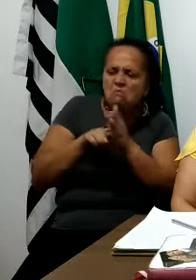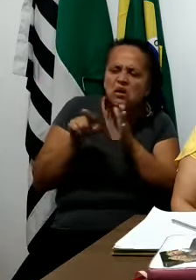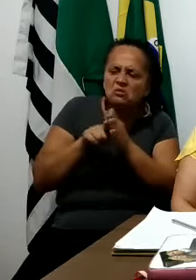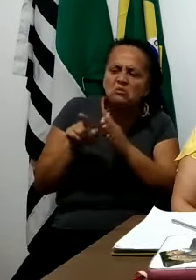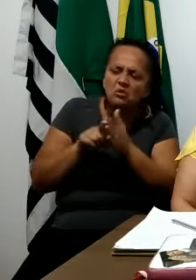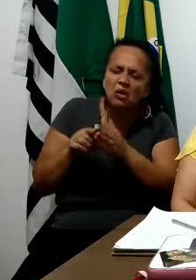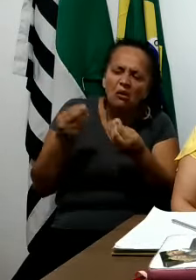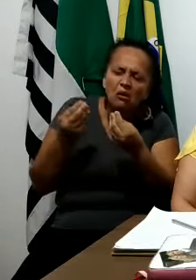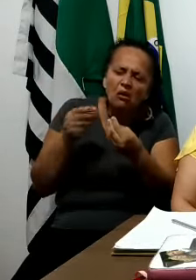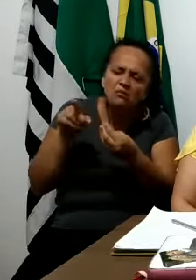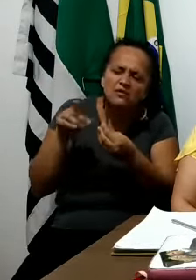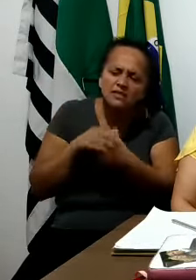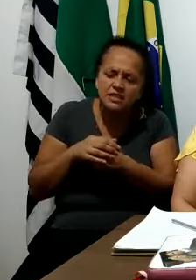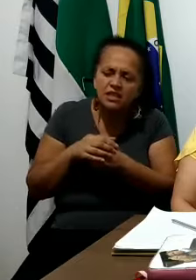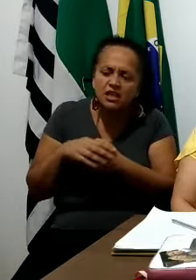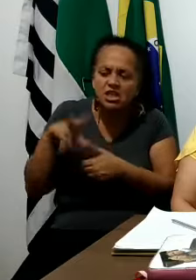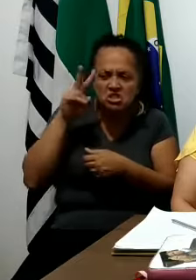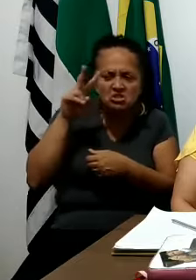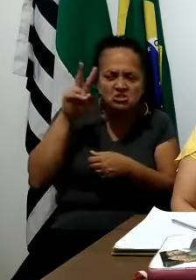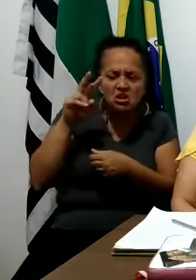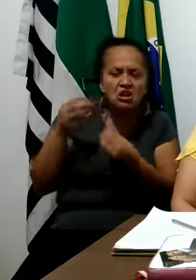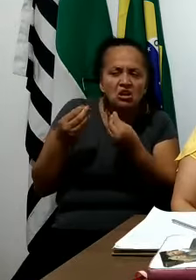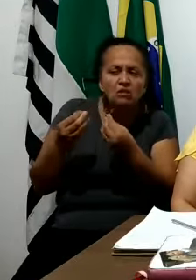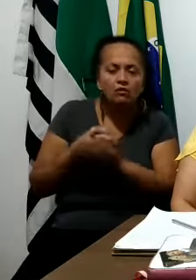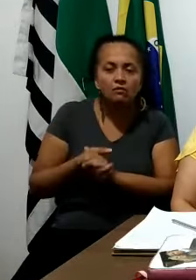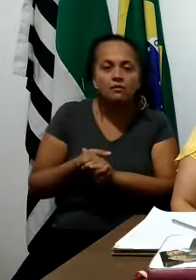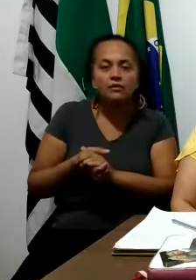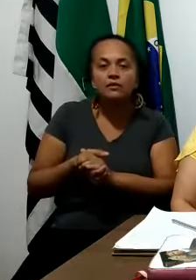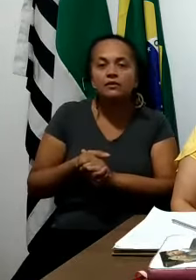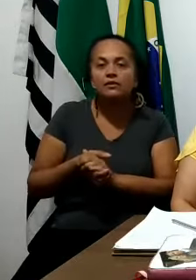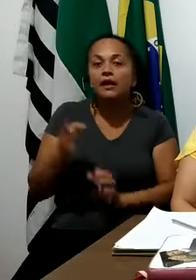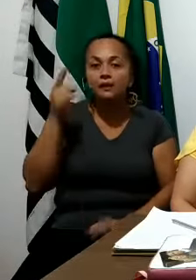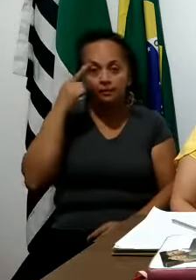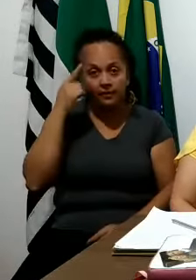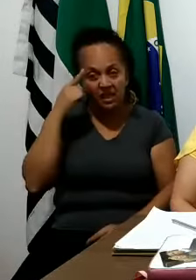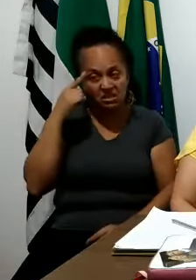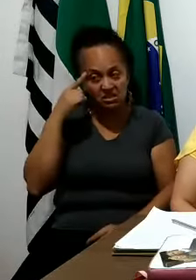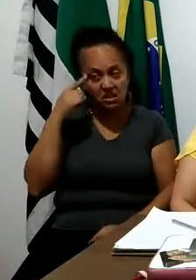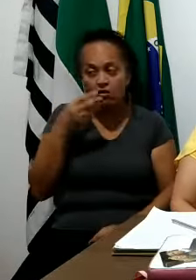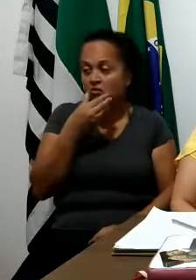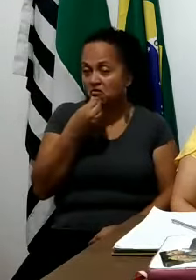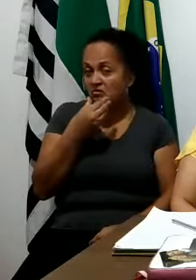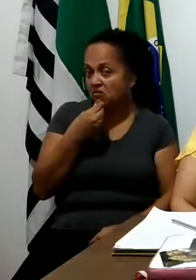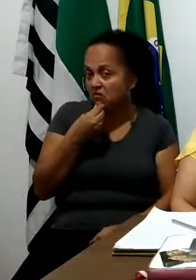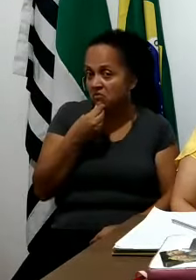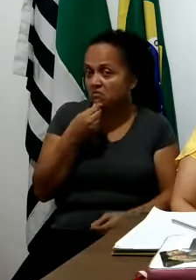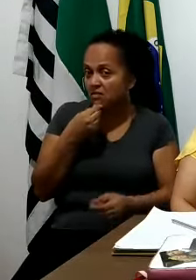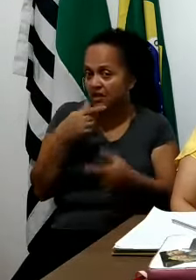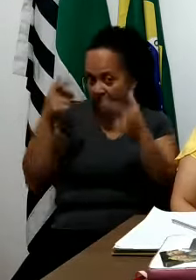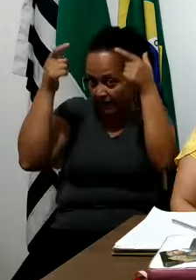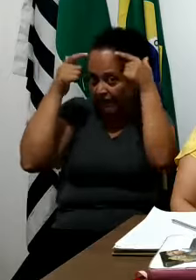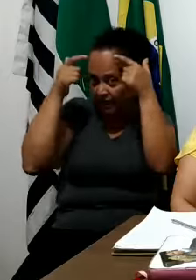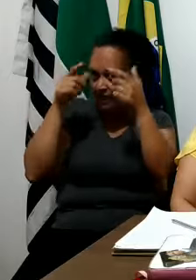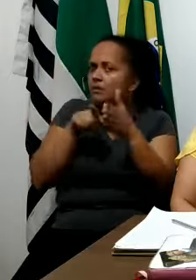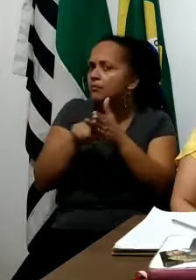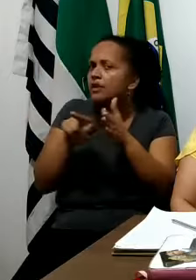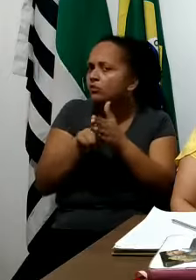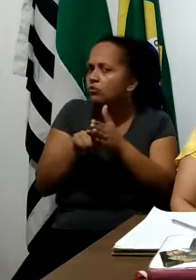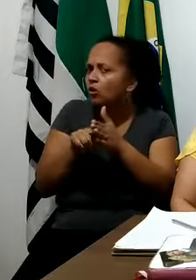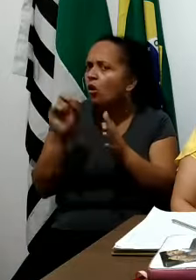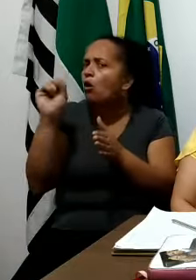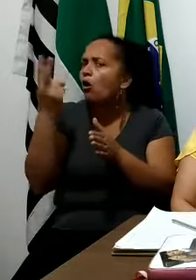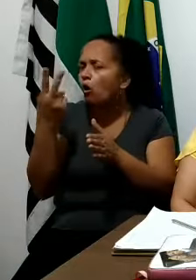fez isso? Ou ele só observou? Então, muitas vezes, Potifar aqui, ele significa, irmãos, o olhar do